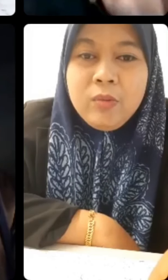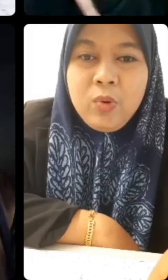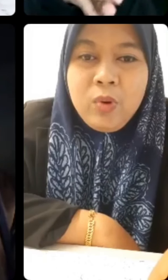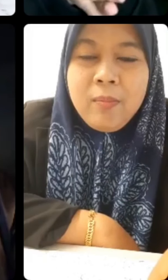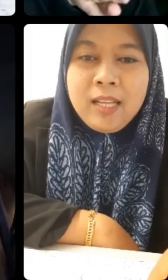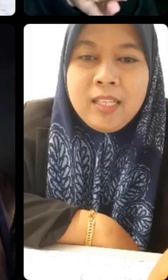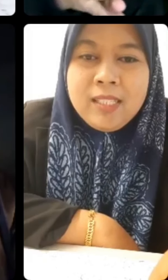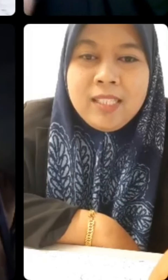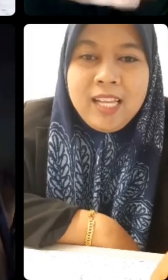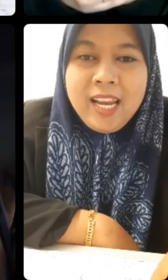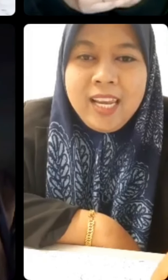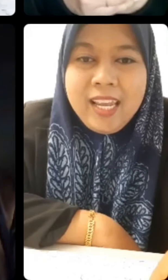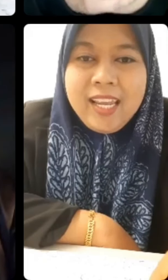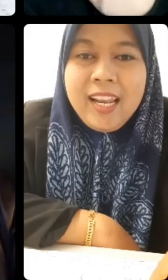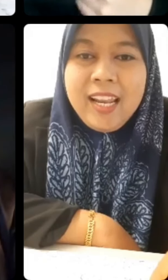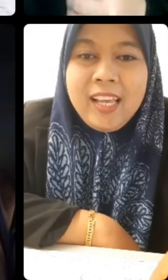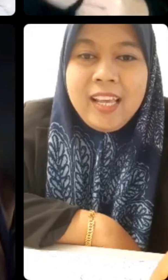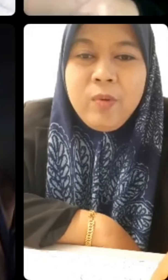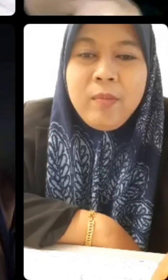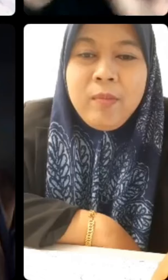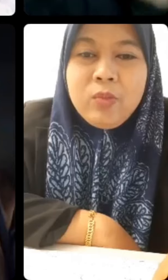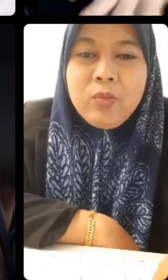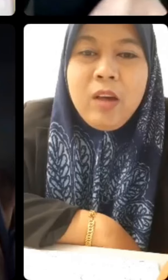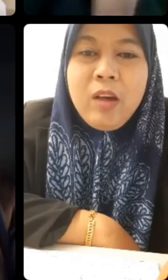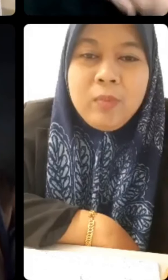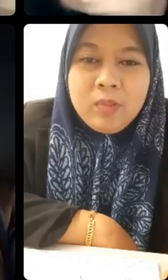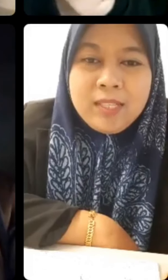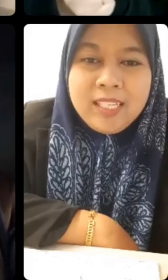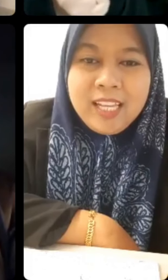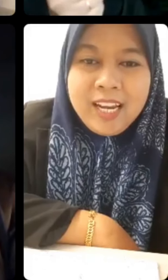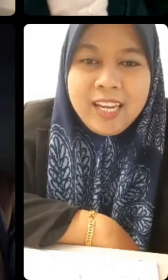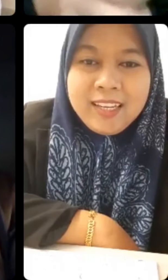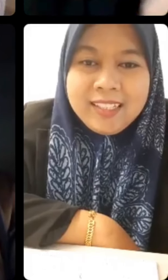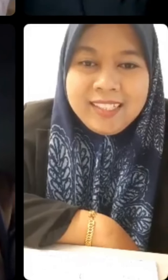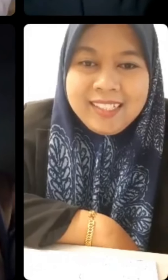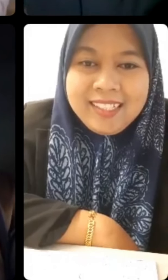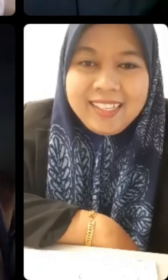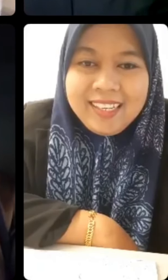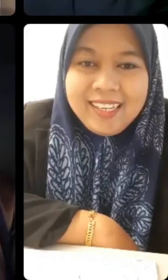berminat untuk belajar bahasa isyarat ni. Dan saya pun memang sukalah untuk berkongsi bahasa isyarat ni.